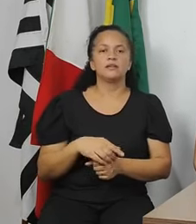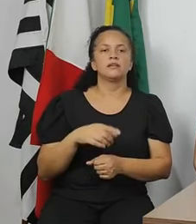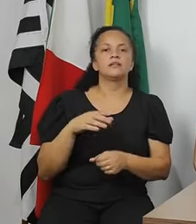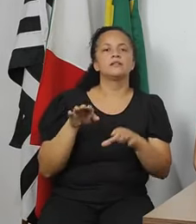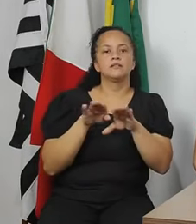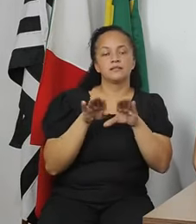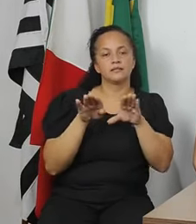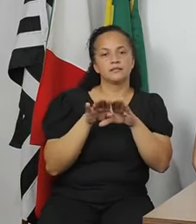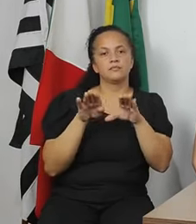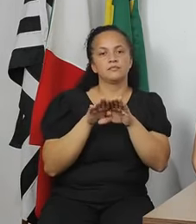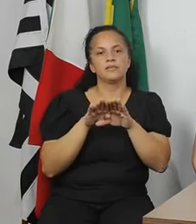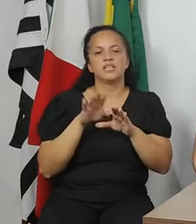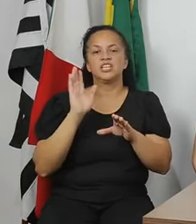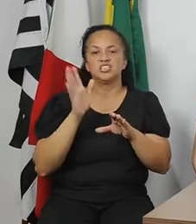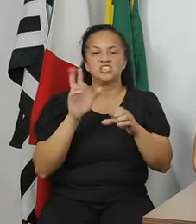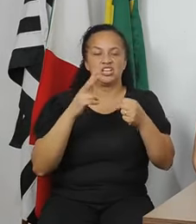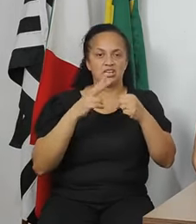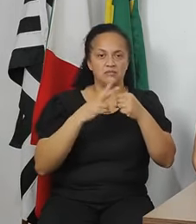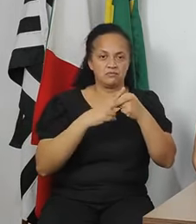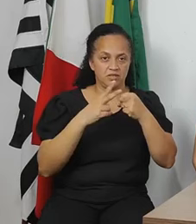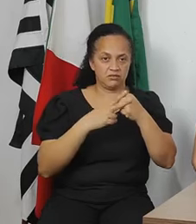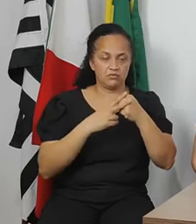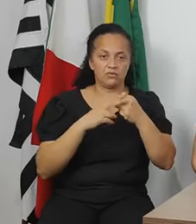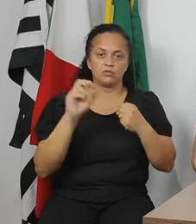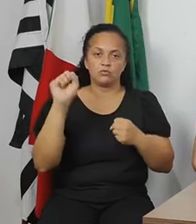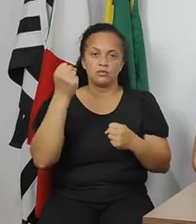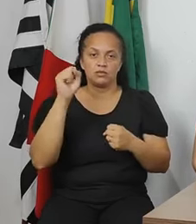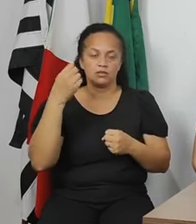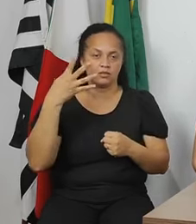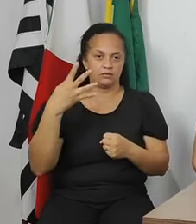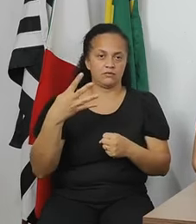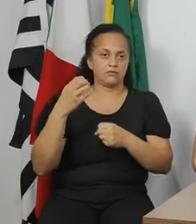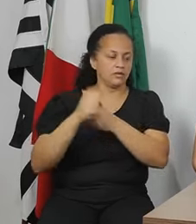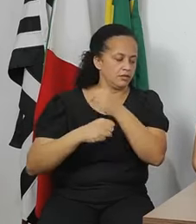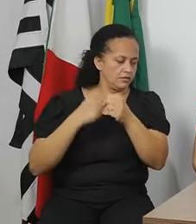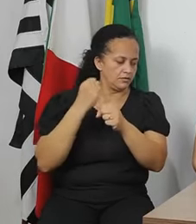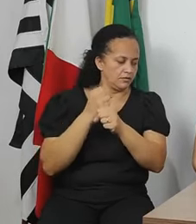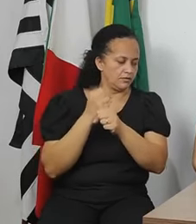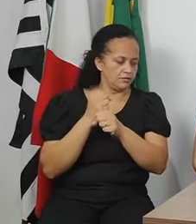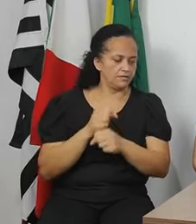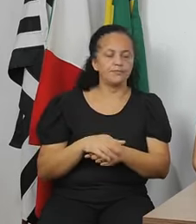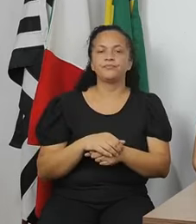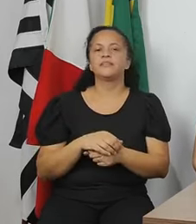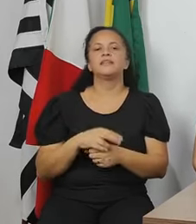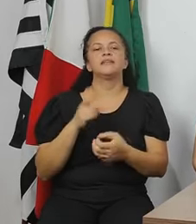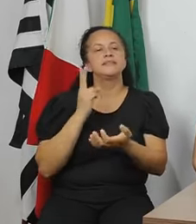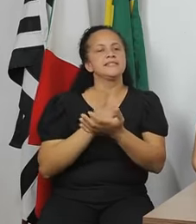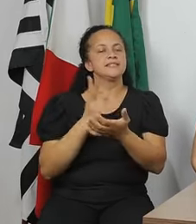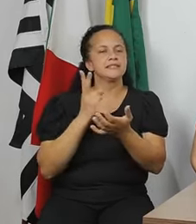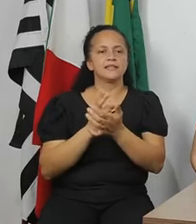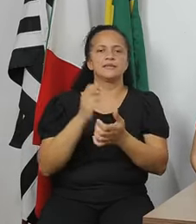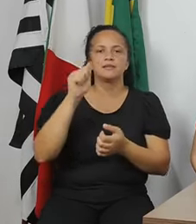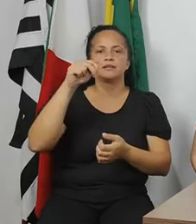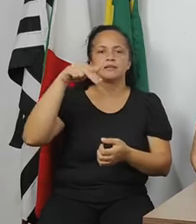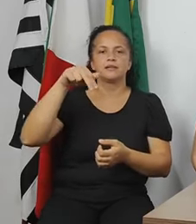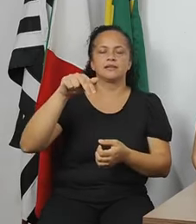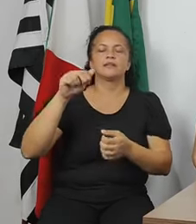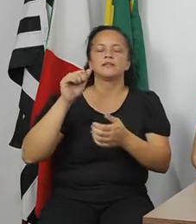Esta não deixava o templo, mas adorava noite